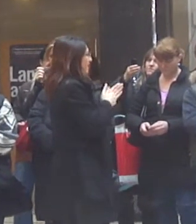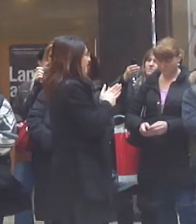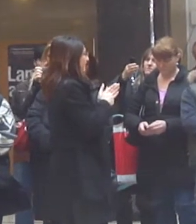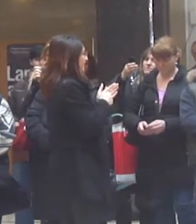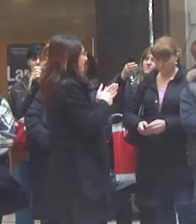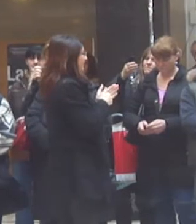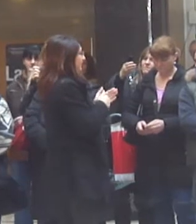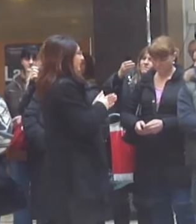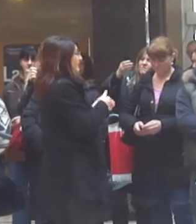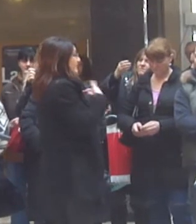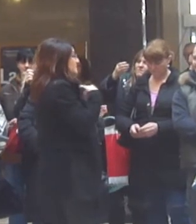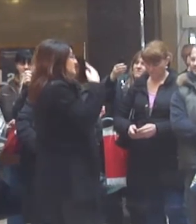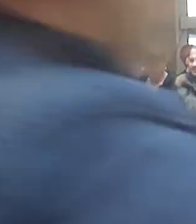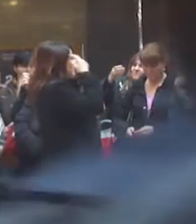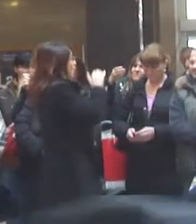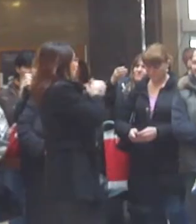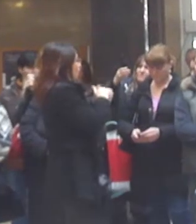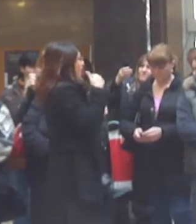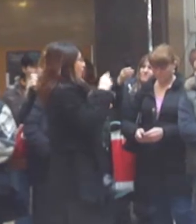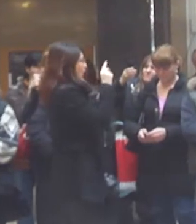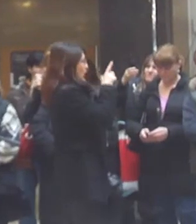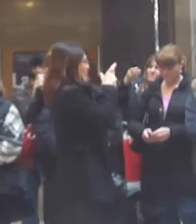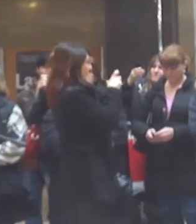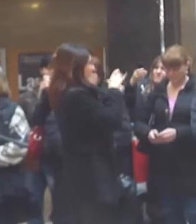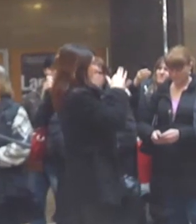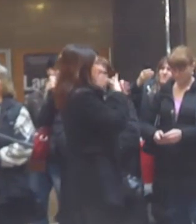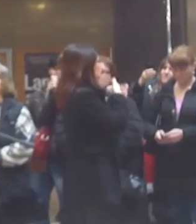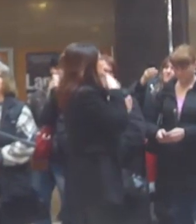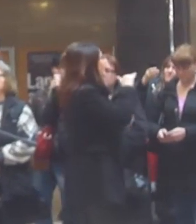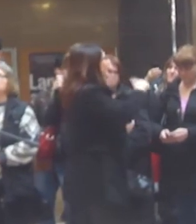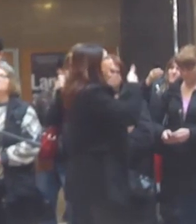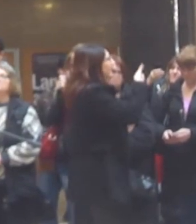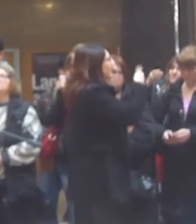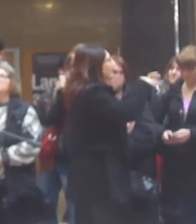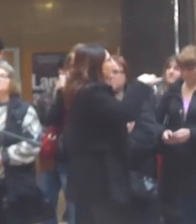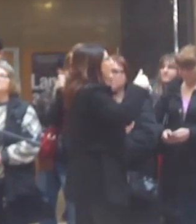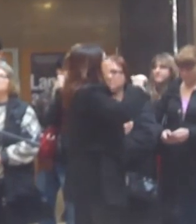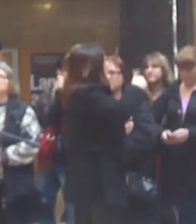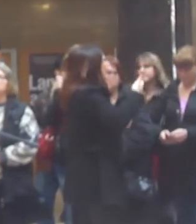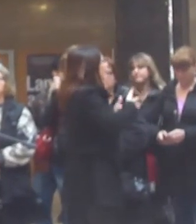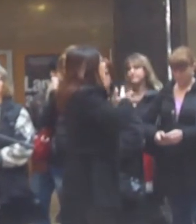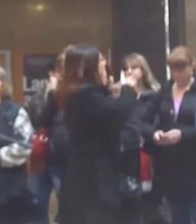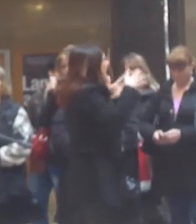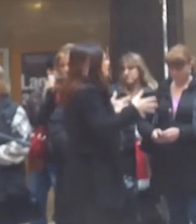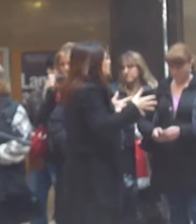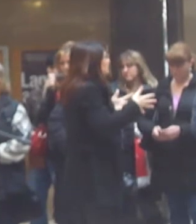me kolega Rudež, jedan od najvećih